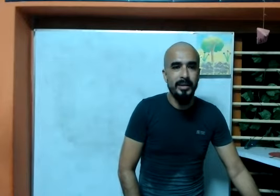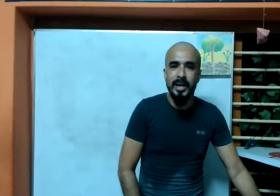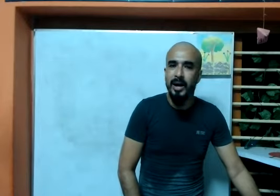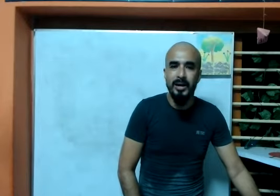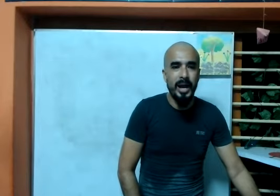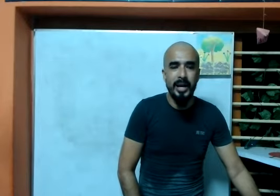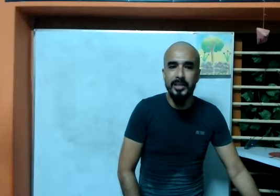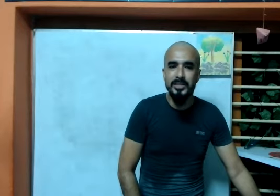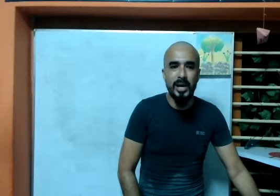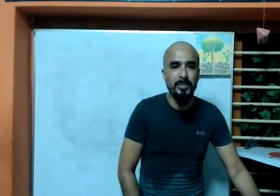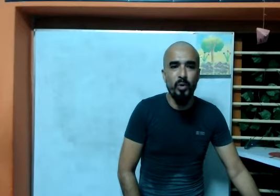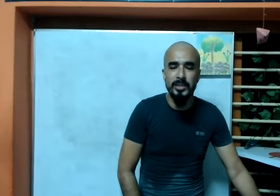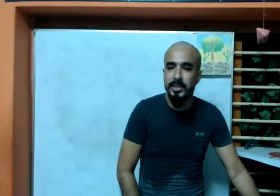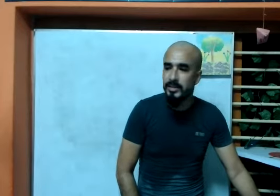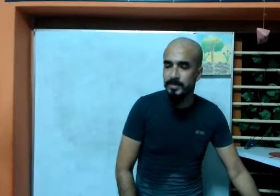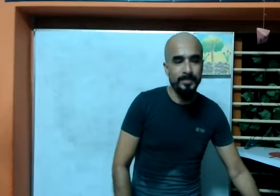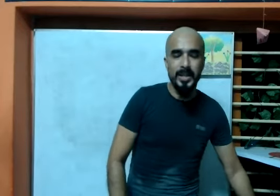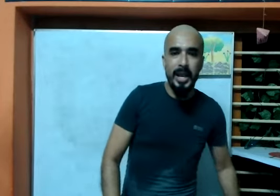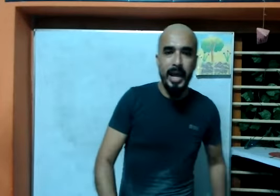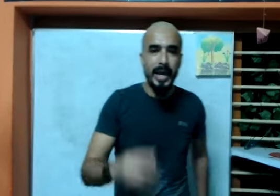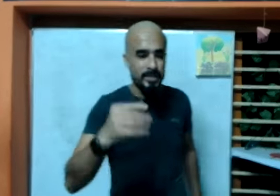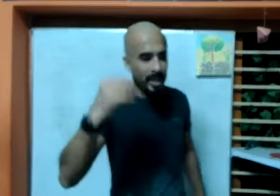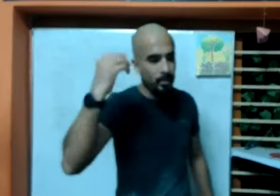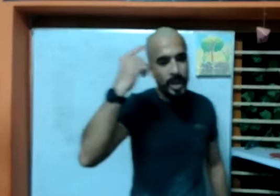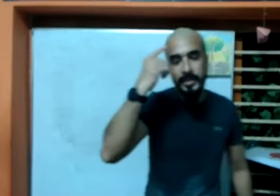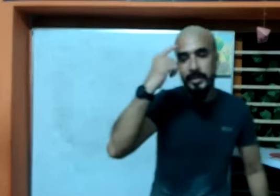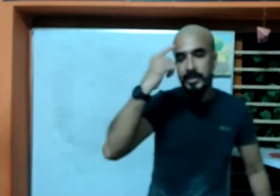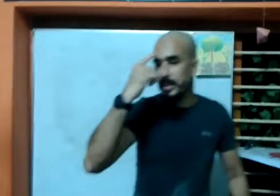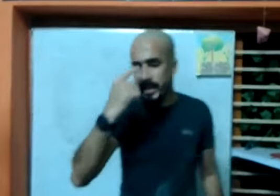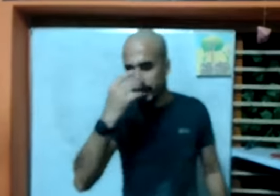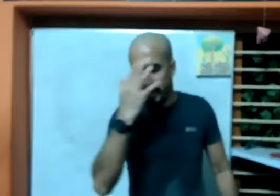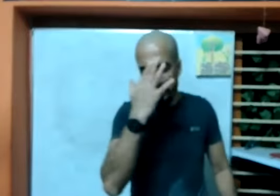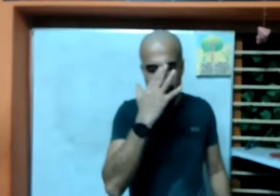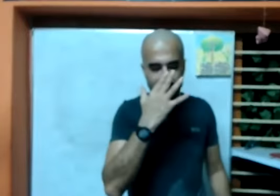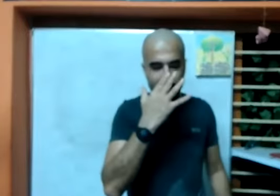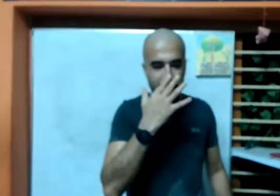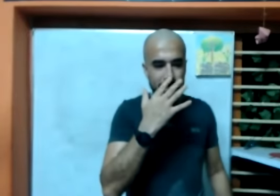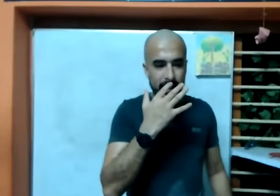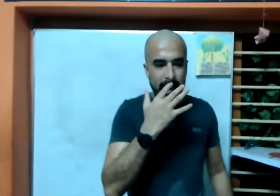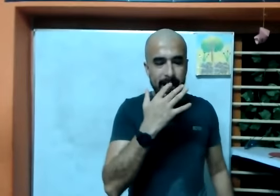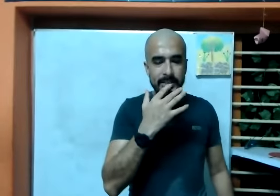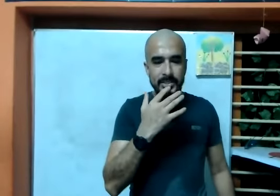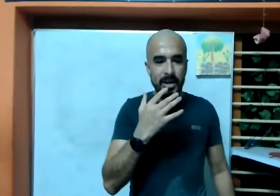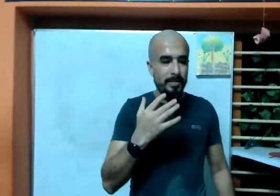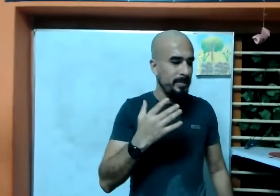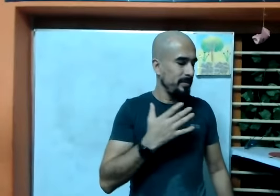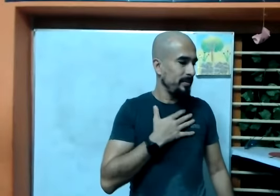না আই আস্ক জারাব হোয়াট আই আস্ক জারাব ওয়েন না না না আই আস্ক জারাব